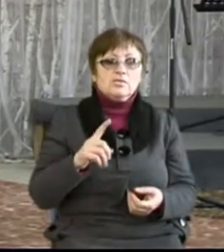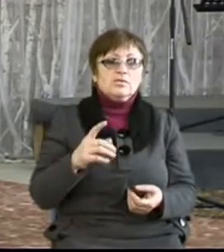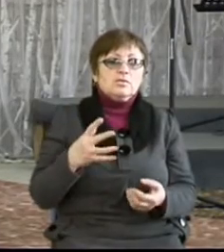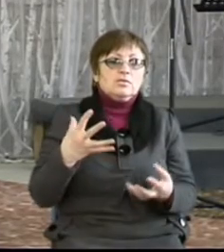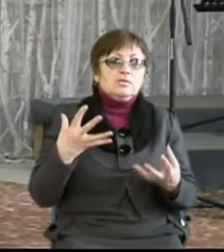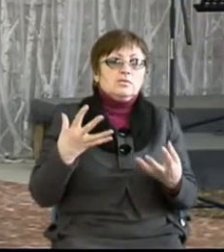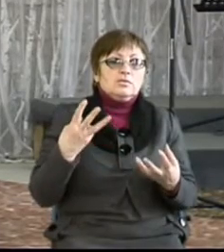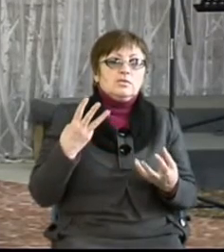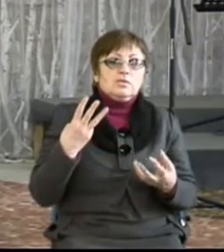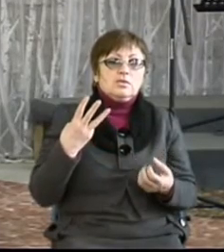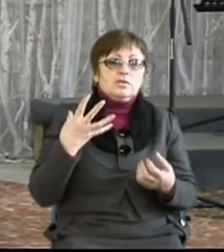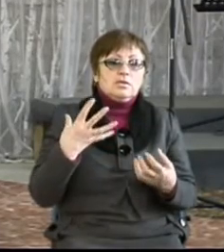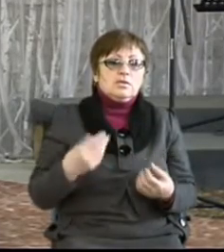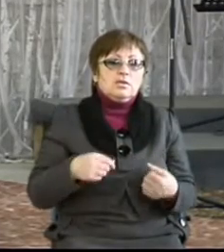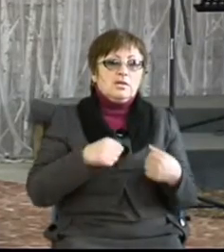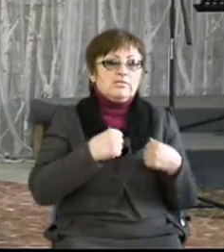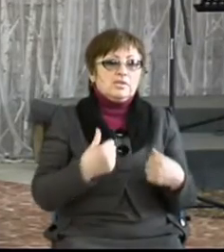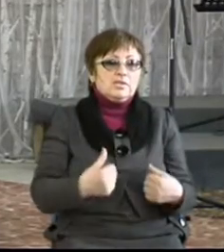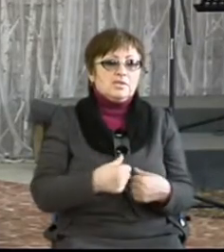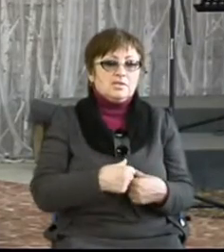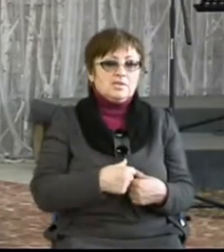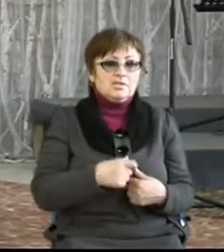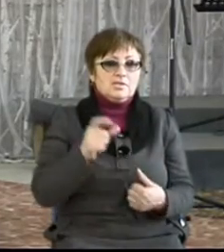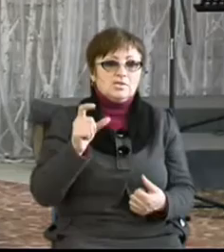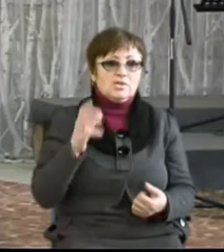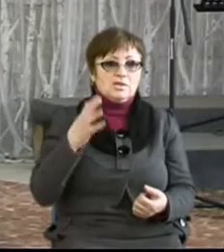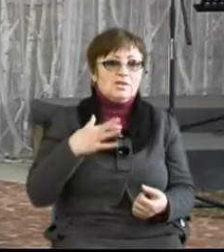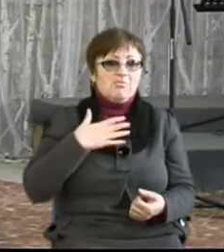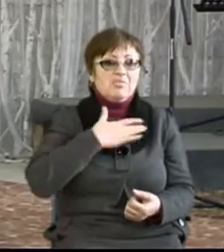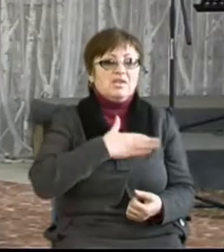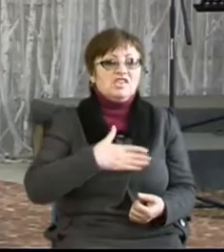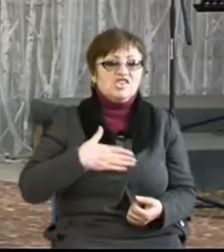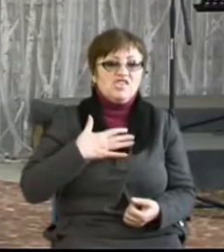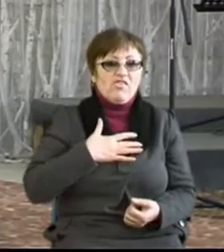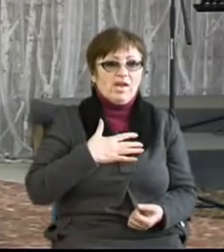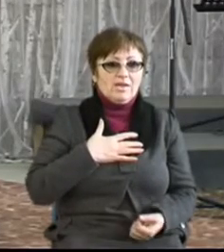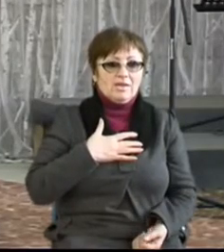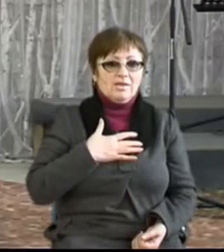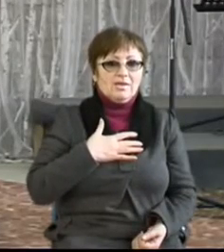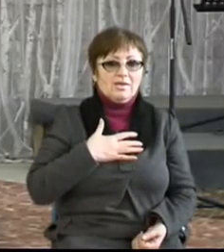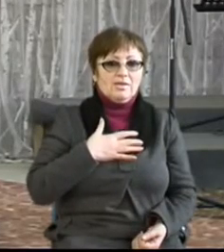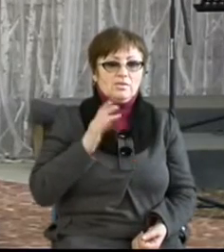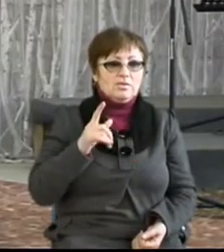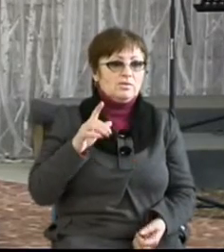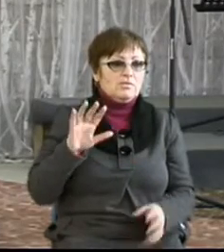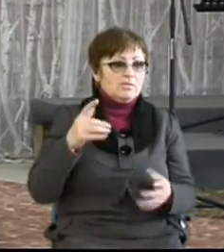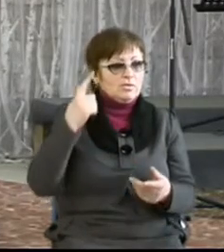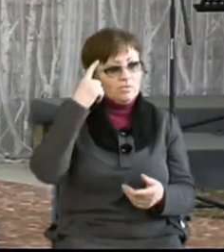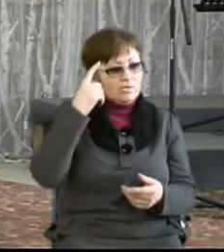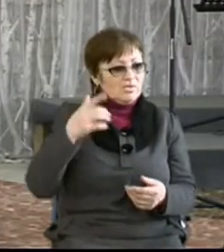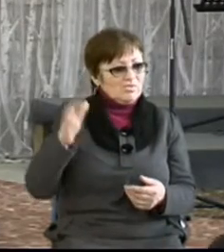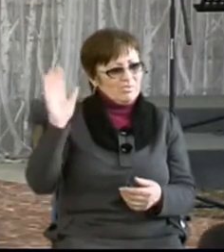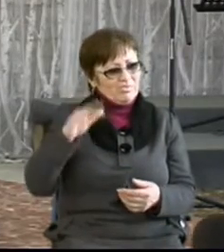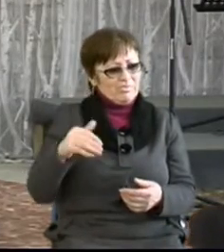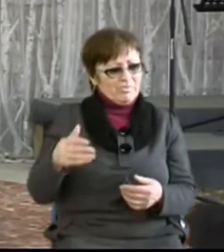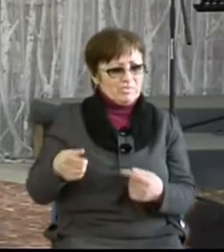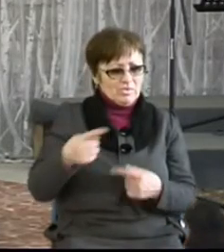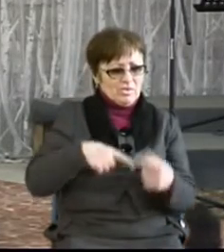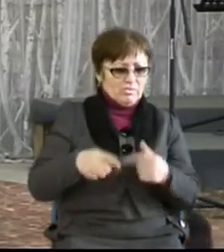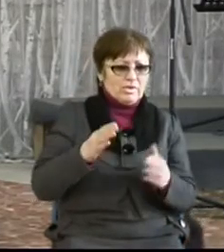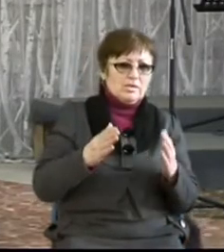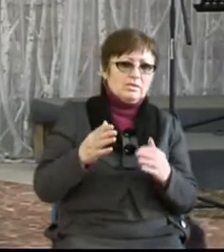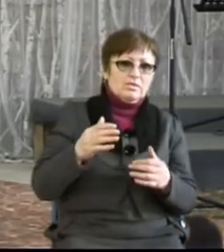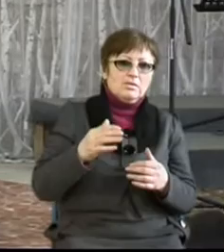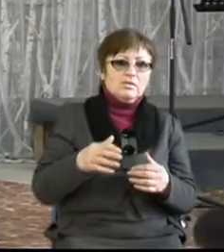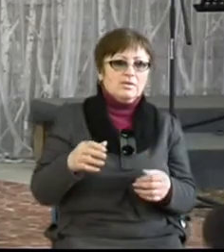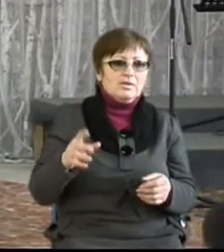вообще быть, скажем так, в его сердце, какие переживания. В какой-то момент, я думаю, может быть, и думал, да ну, поверну, может, обратно, и нет.